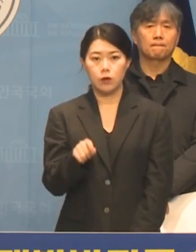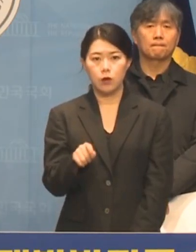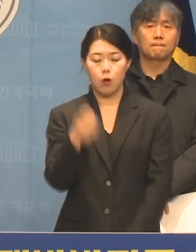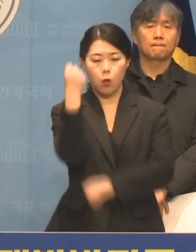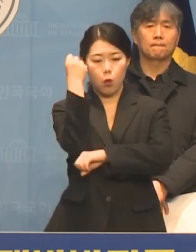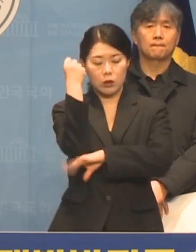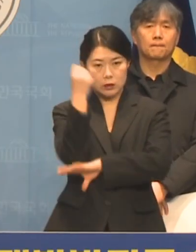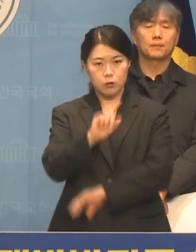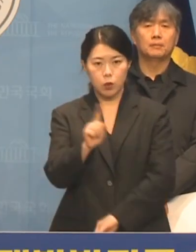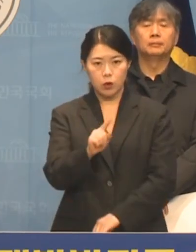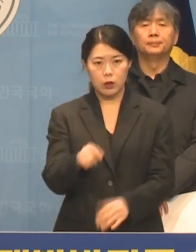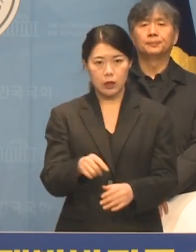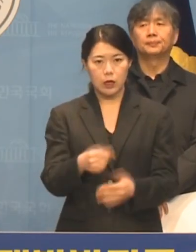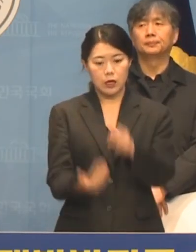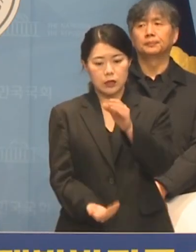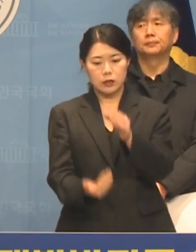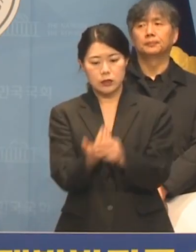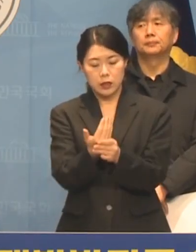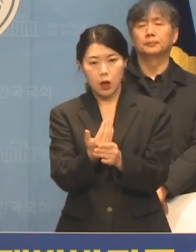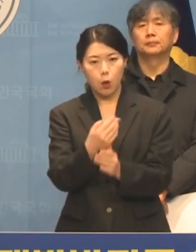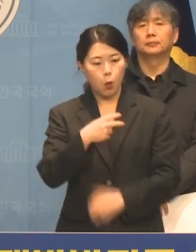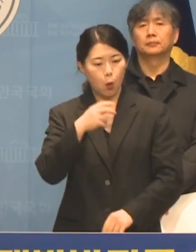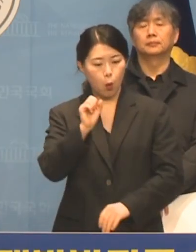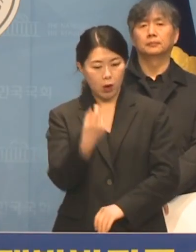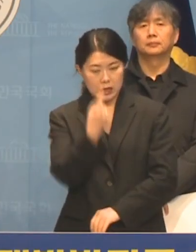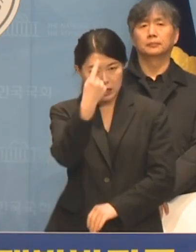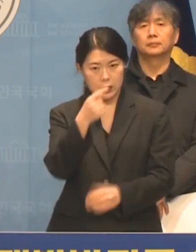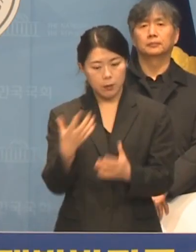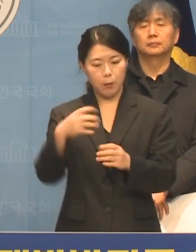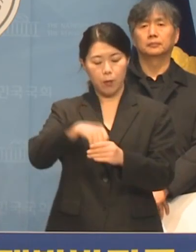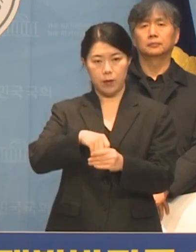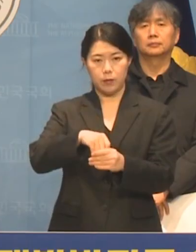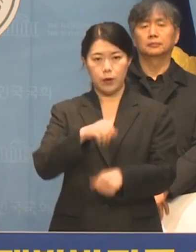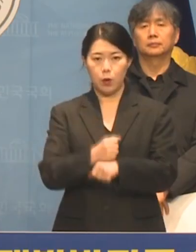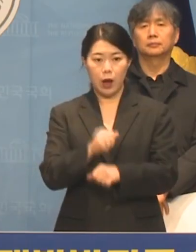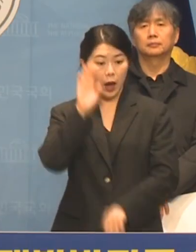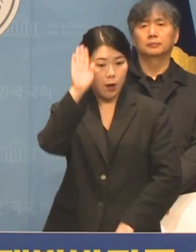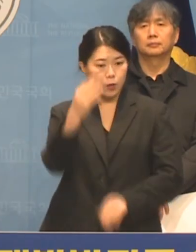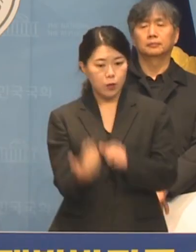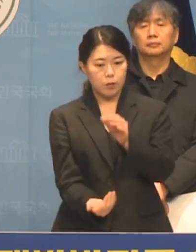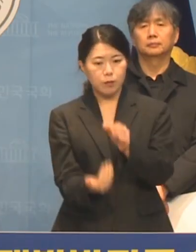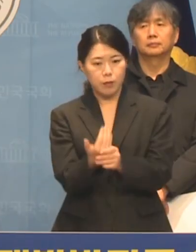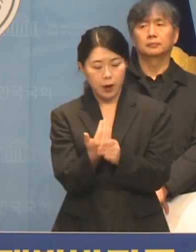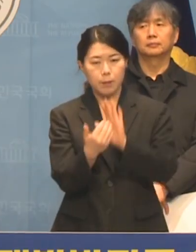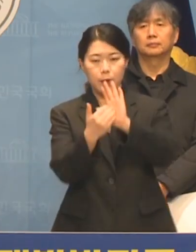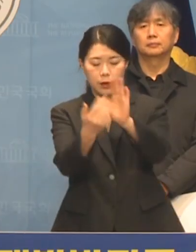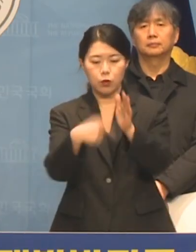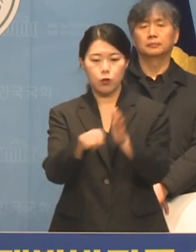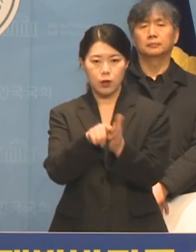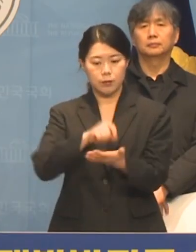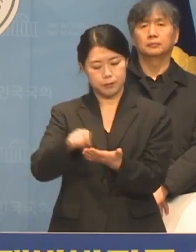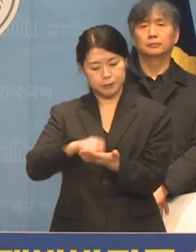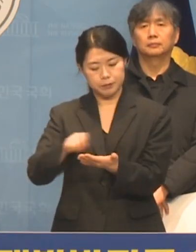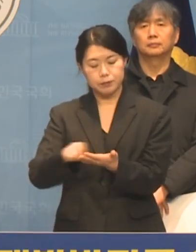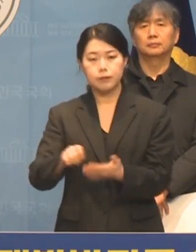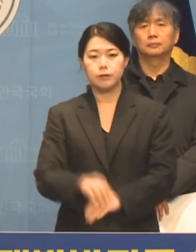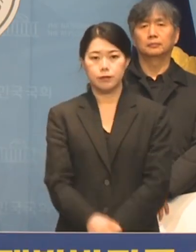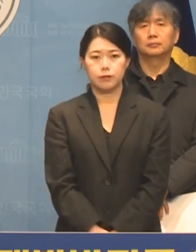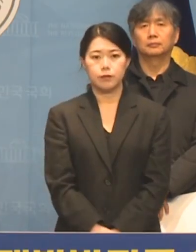원칙적으로는 재원인을 조사해서 담아서 향후에 이런 부분들이 재발되지 않도록 하고자 하는 취지에서 작성이